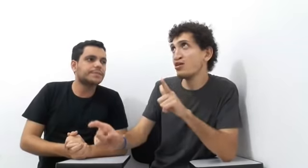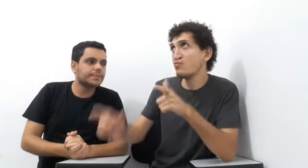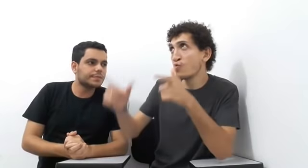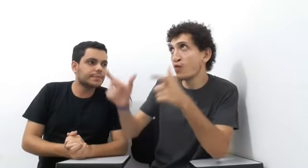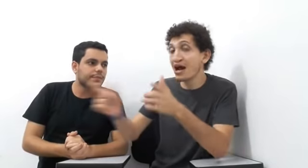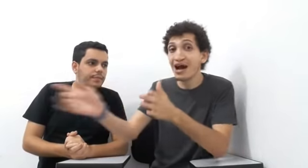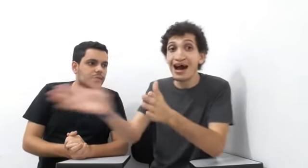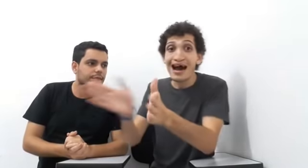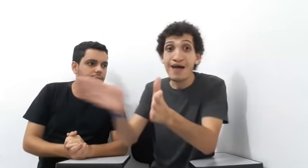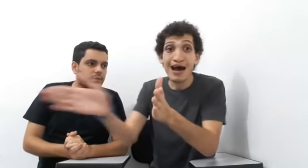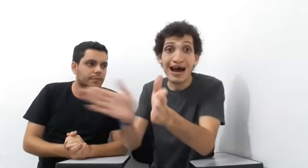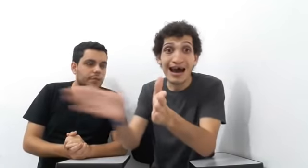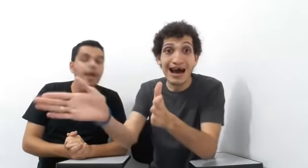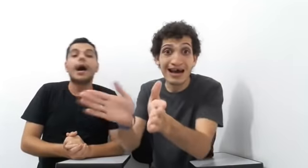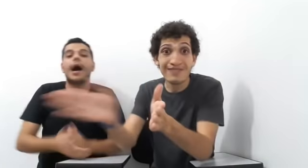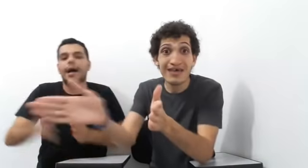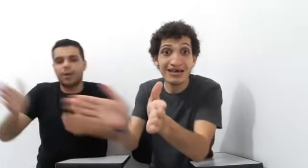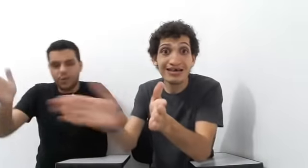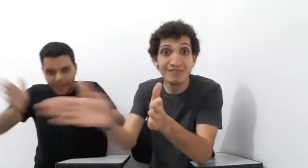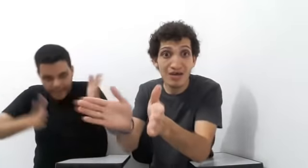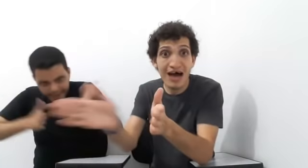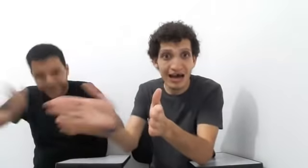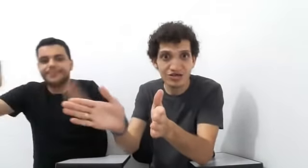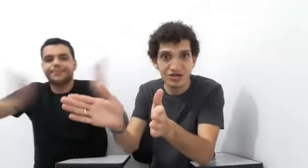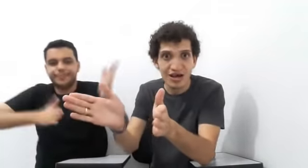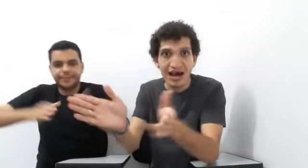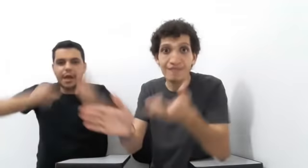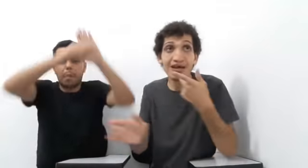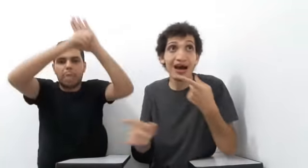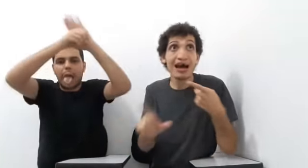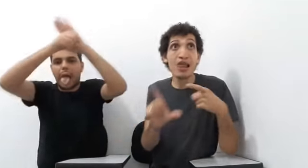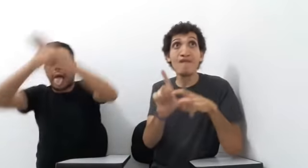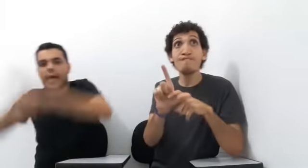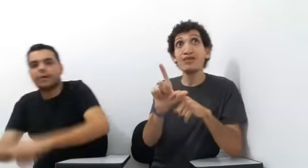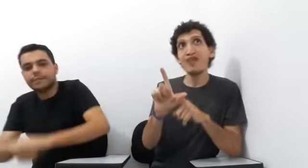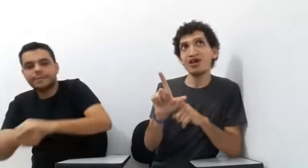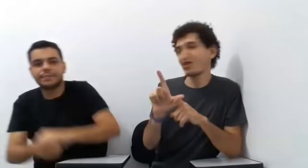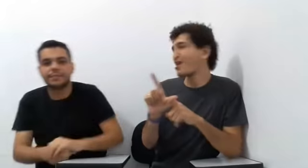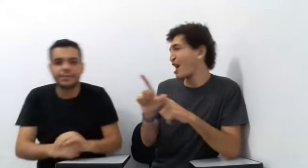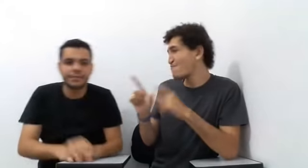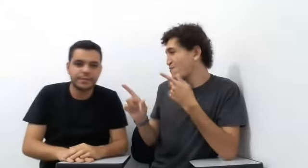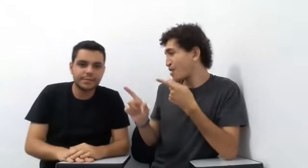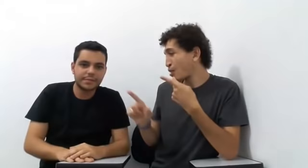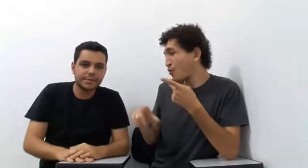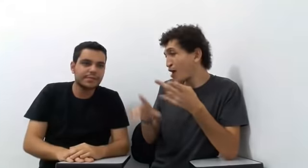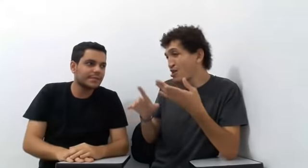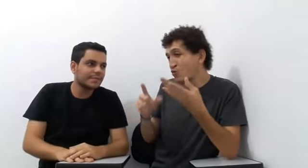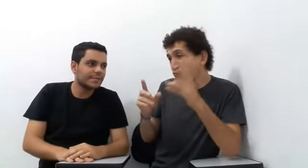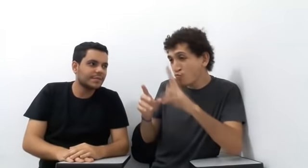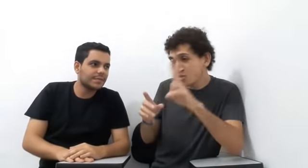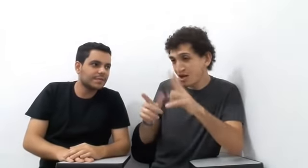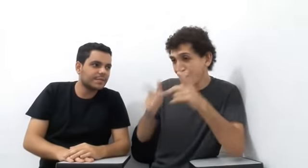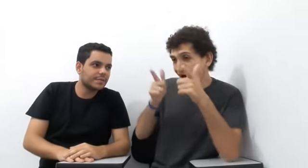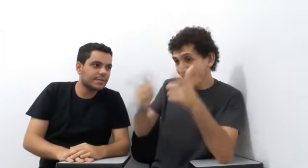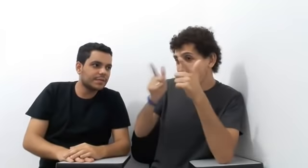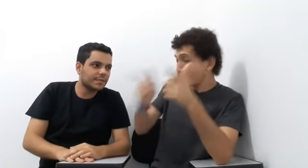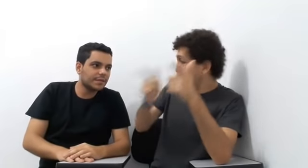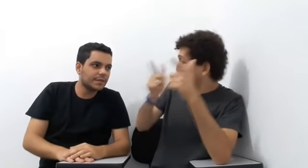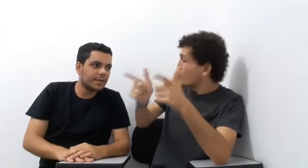no lugar ter acessibilidade. Aí ele é dependente. Às vezes fala, então às vezes usa